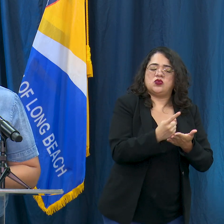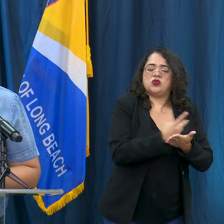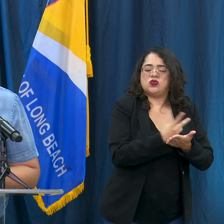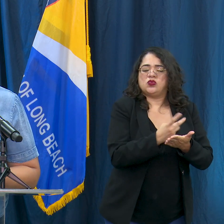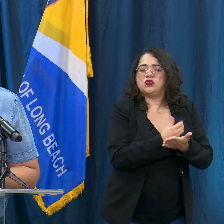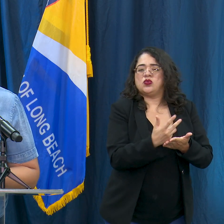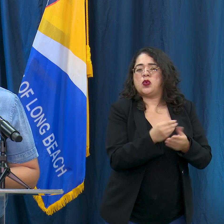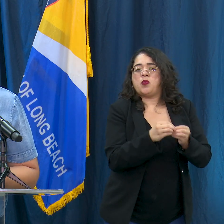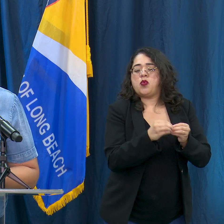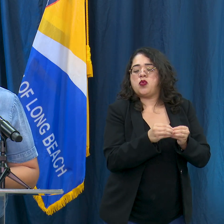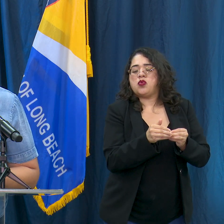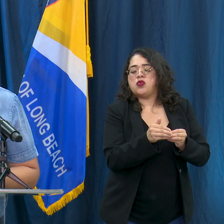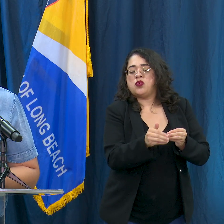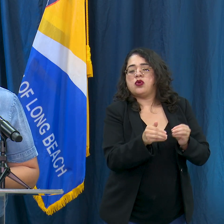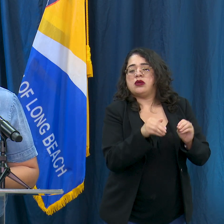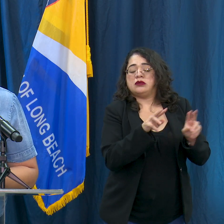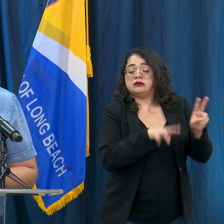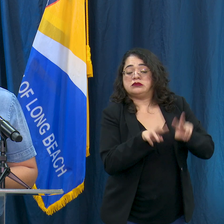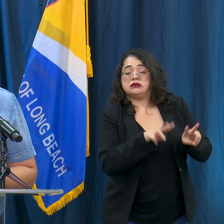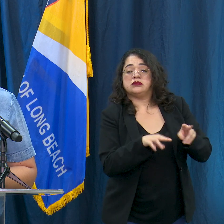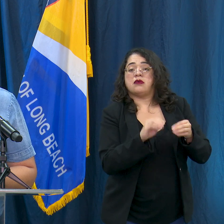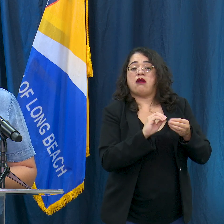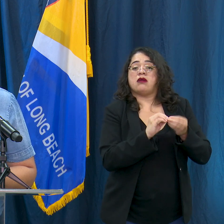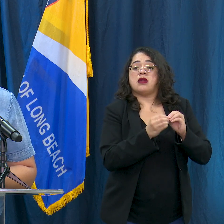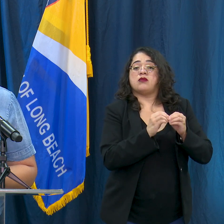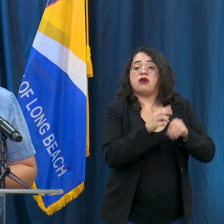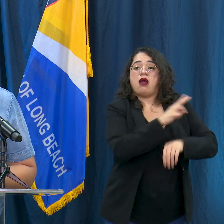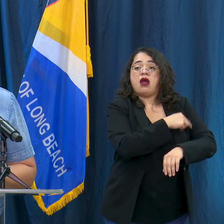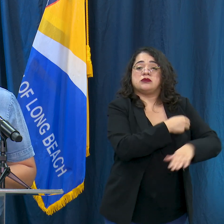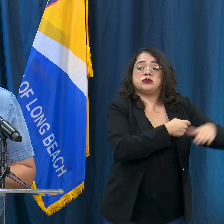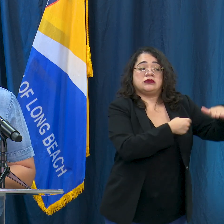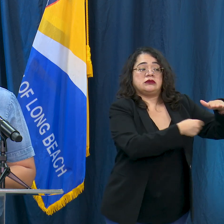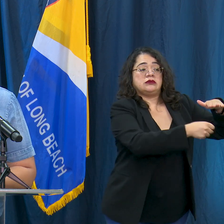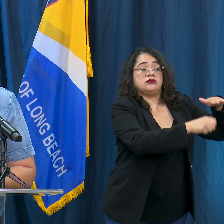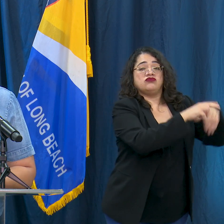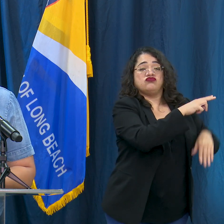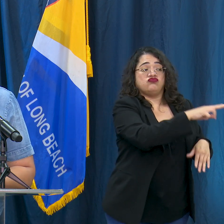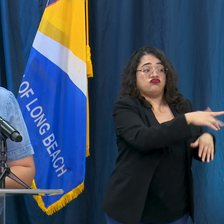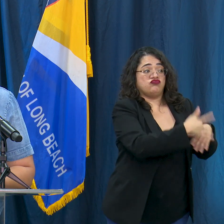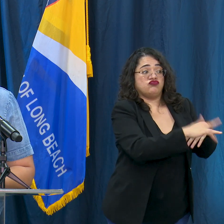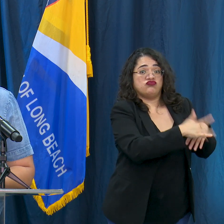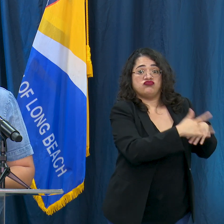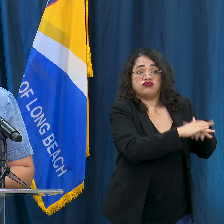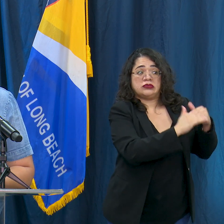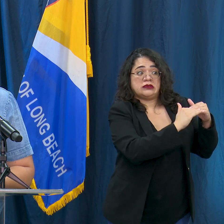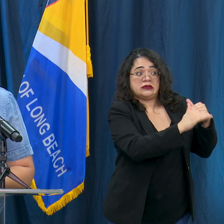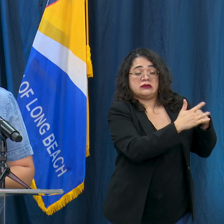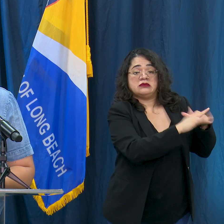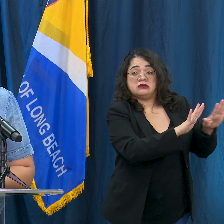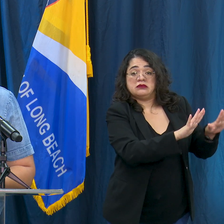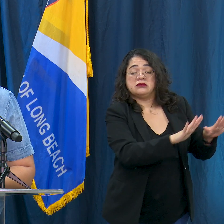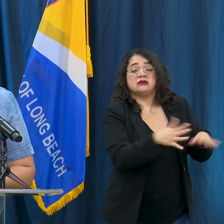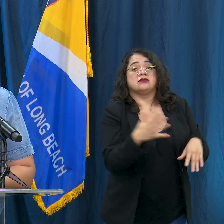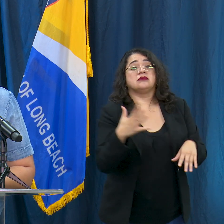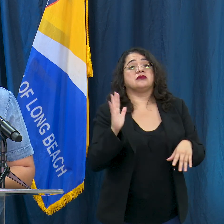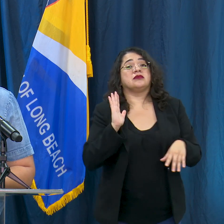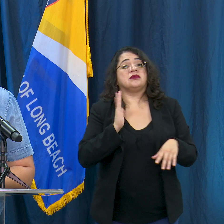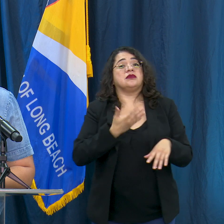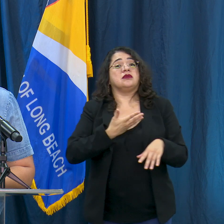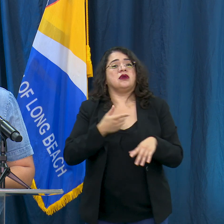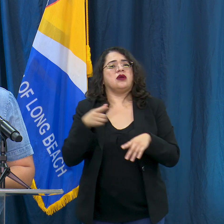nuestros hospitales permanezcan estables, nuestras poblaciones en riesgo permanezcan protegidas.